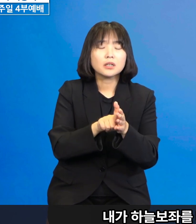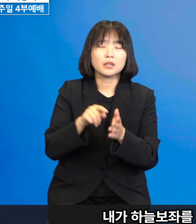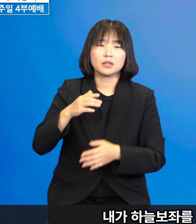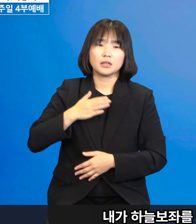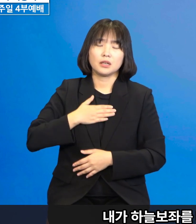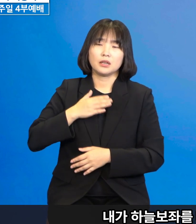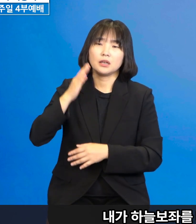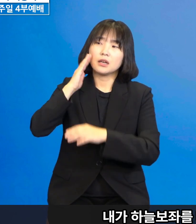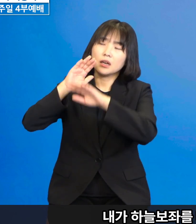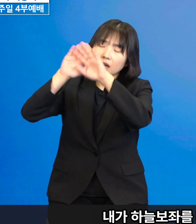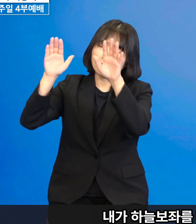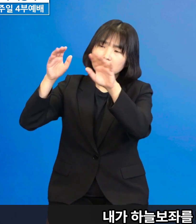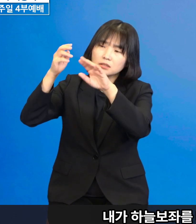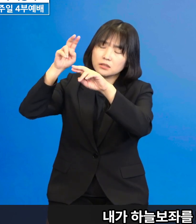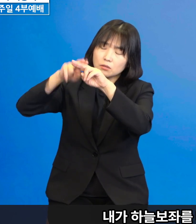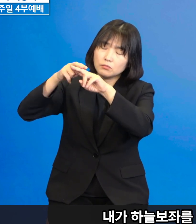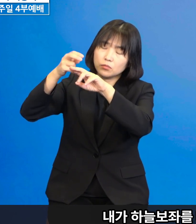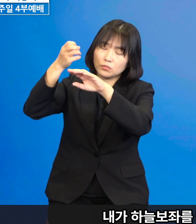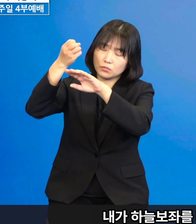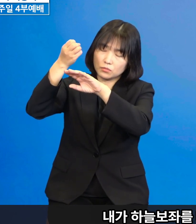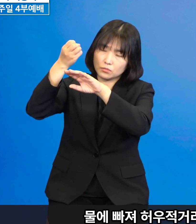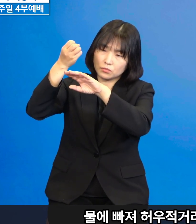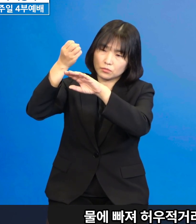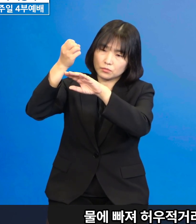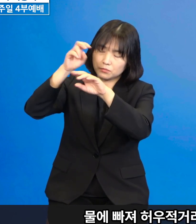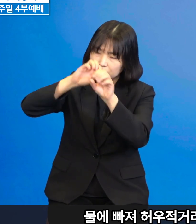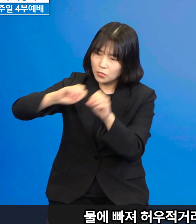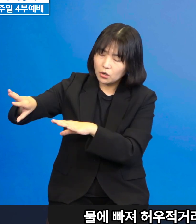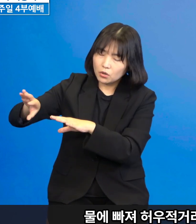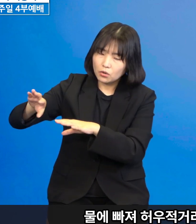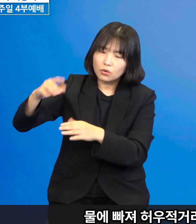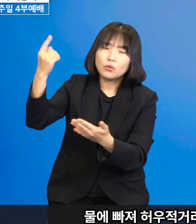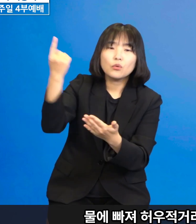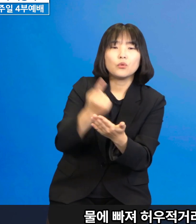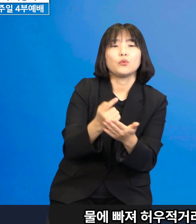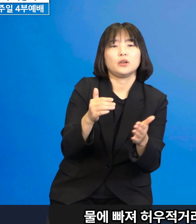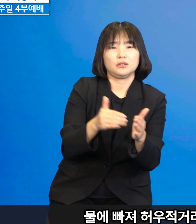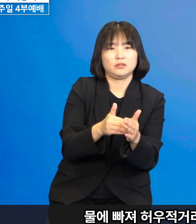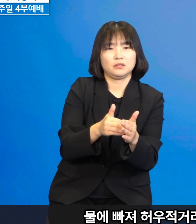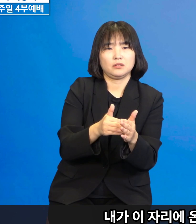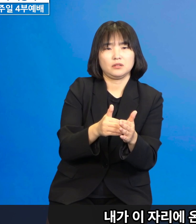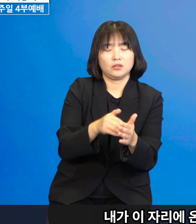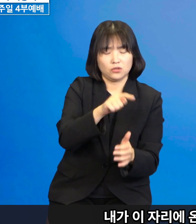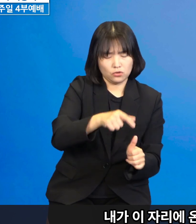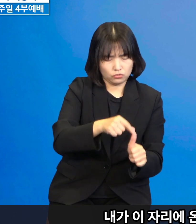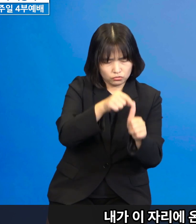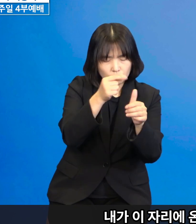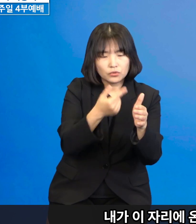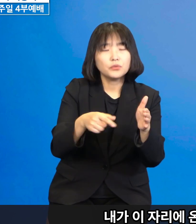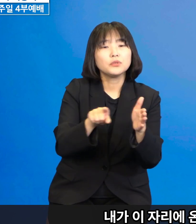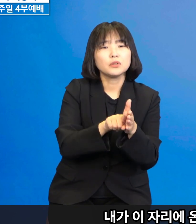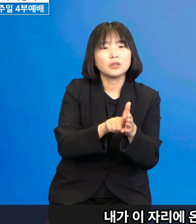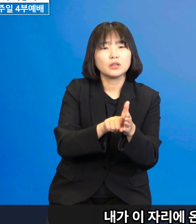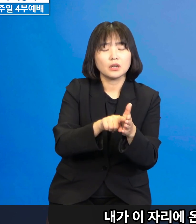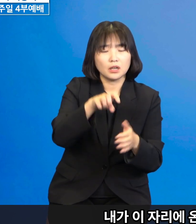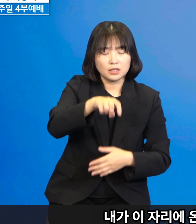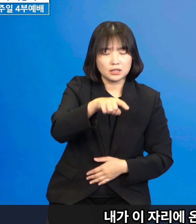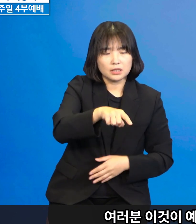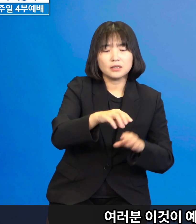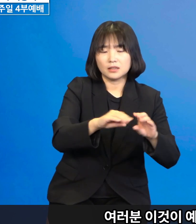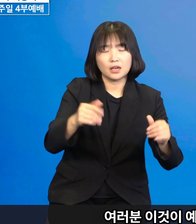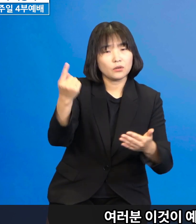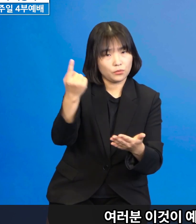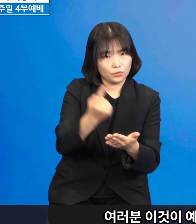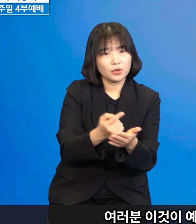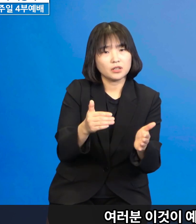보좌를 버리고 너에게 온 거야. 물에 빠져 허우적거리는 너를 구원하기 위해서 내가 이 자리에 온 거야. 이 땅에 온